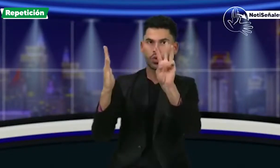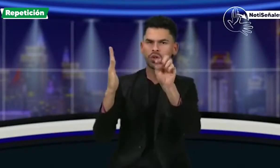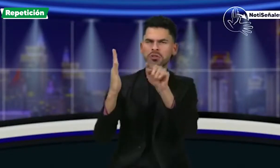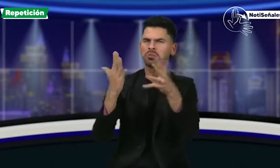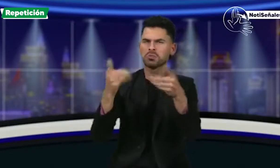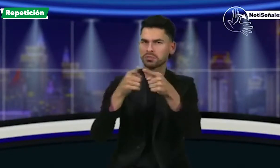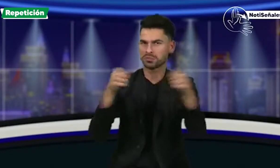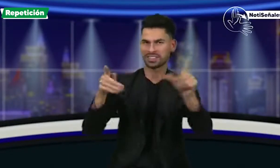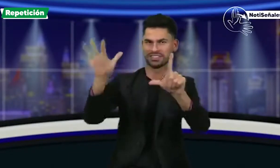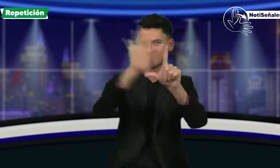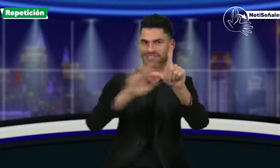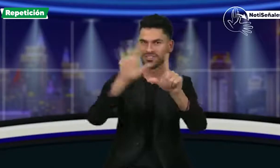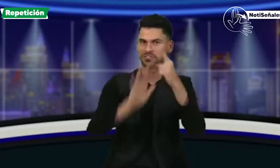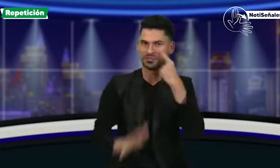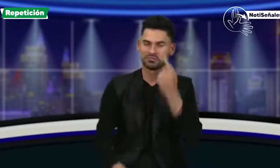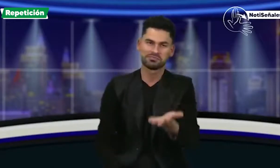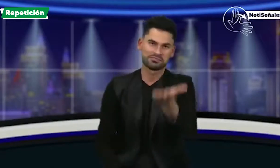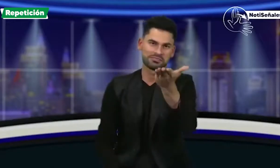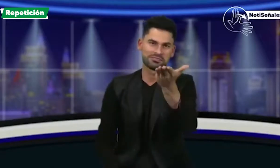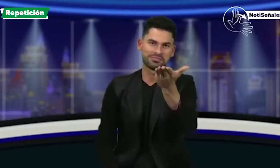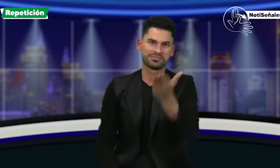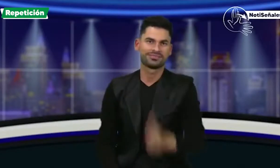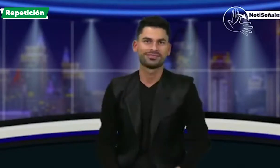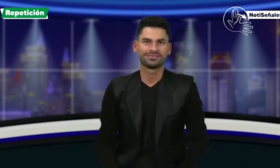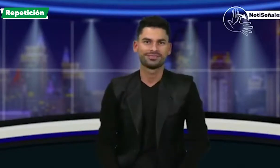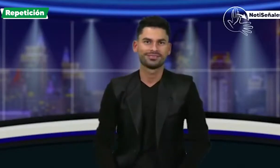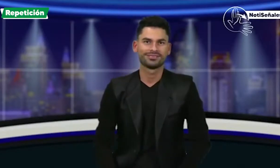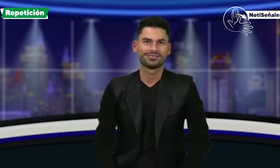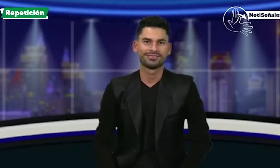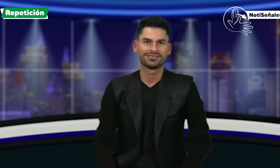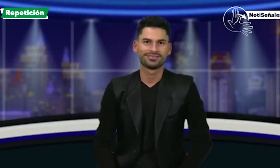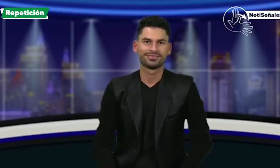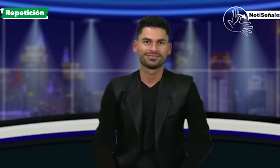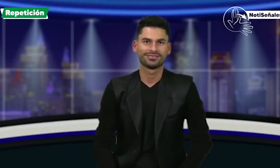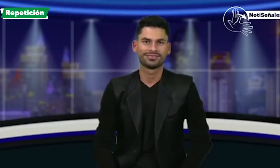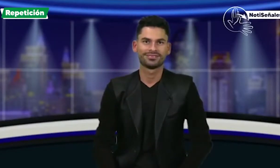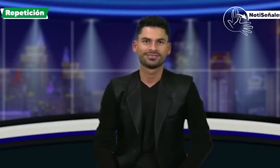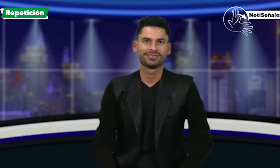Hoy vamos a tener Más información Del artículo 8 Miremos el siguiente video